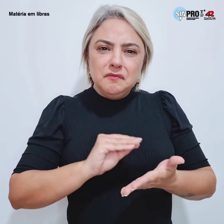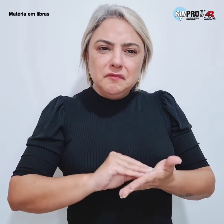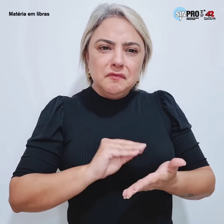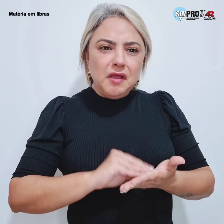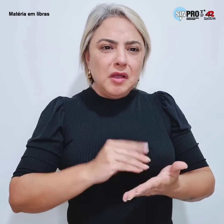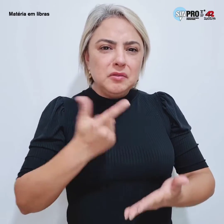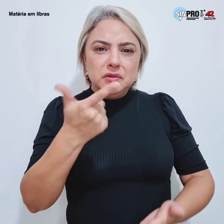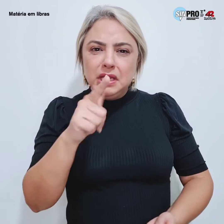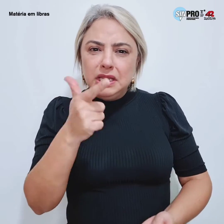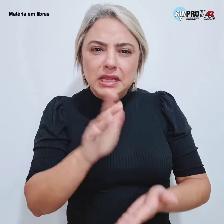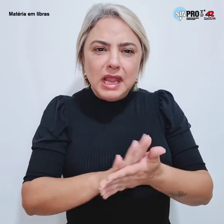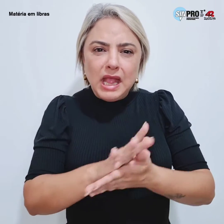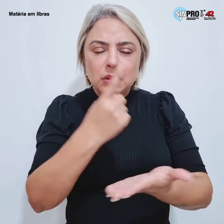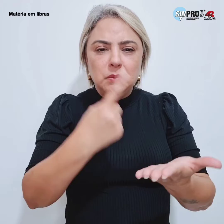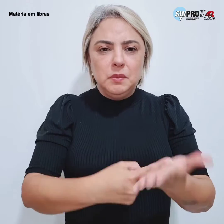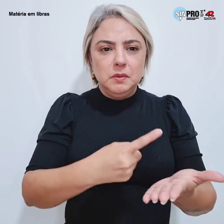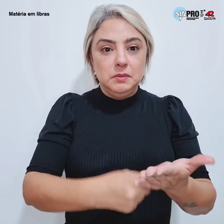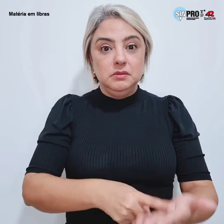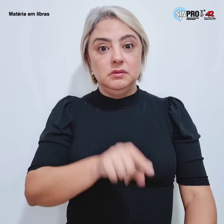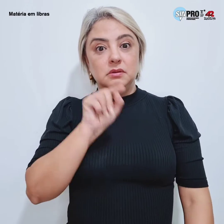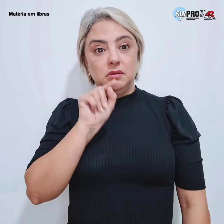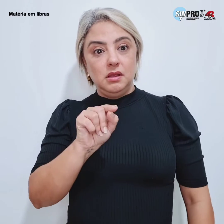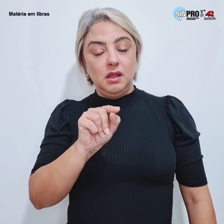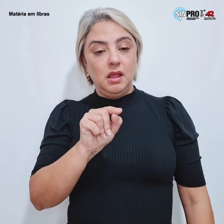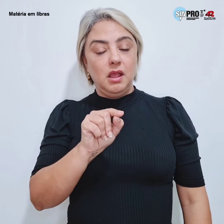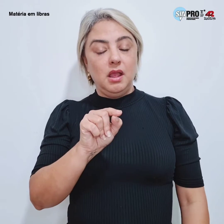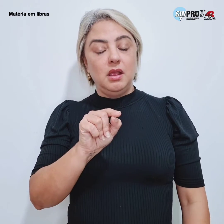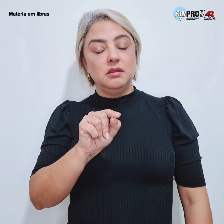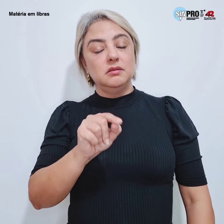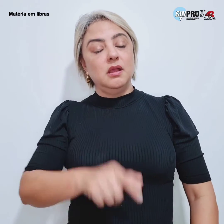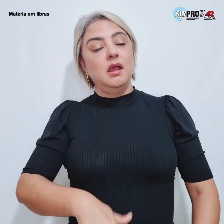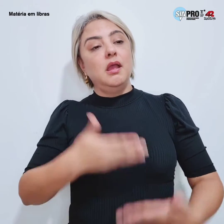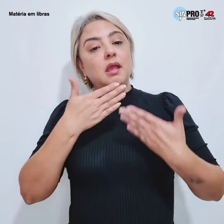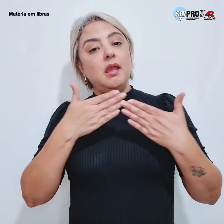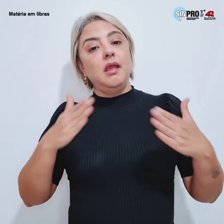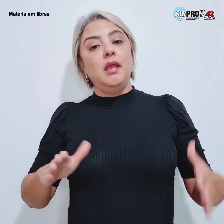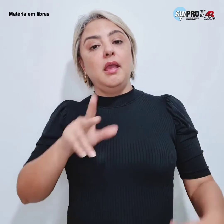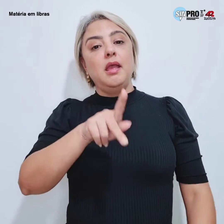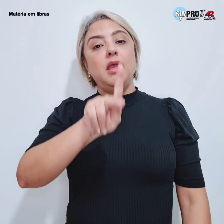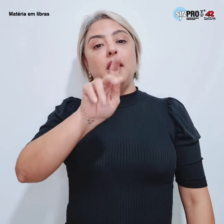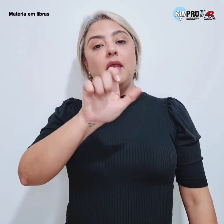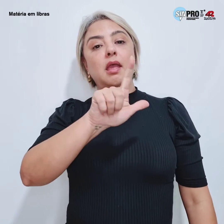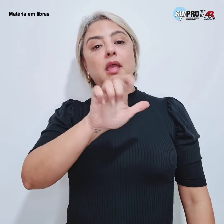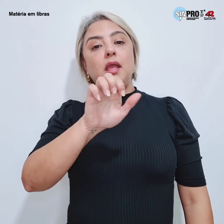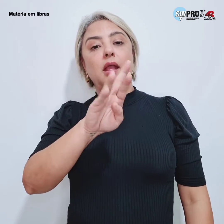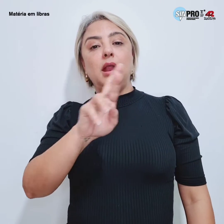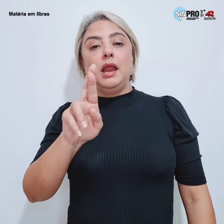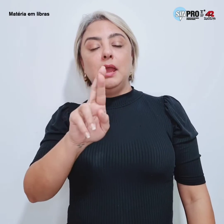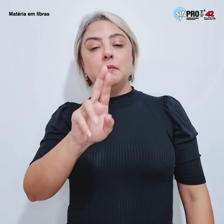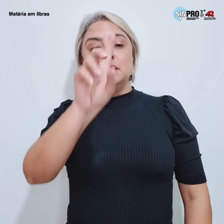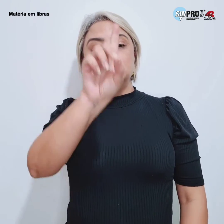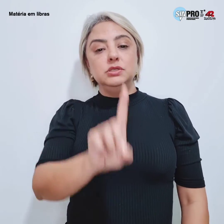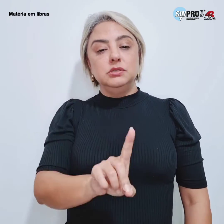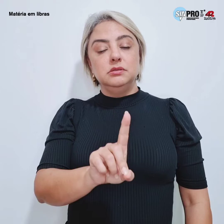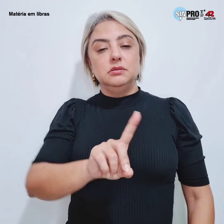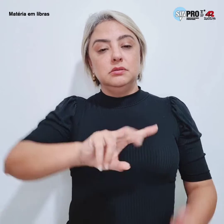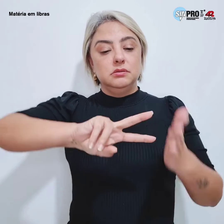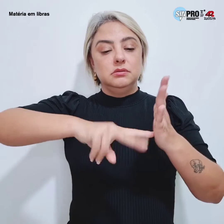compromisso. Essa é a declaração de Kleber Soares, diretor do Sindicato